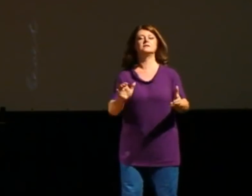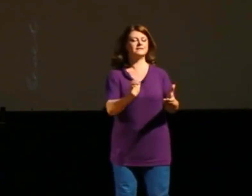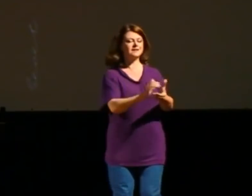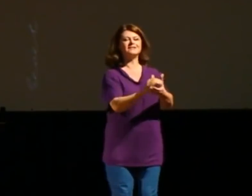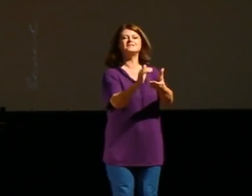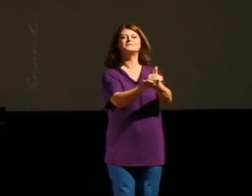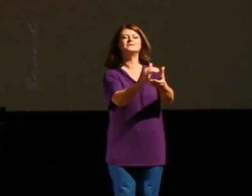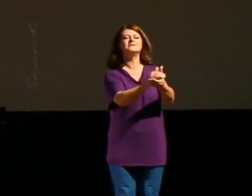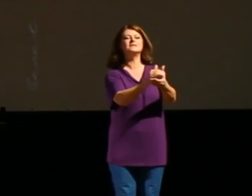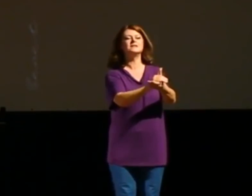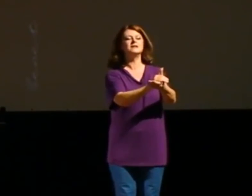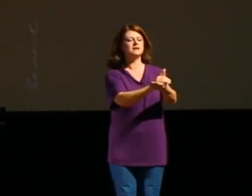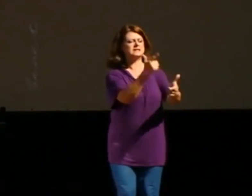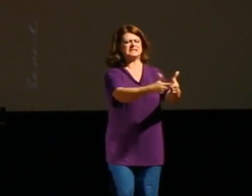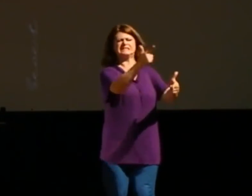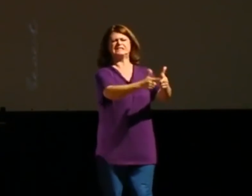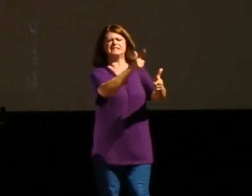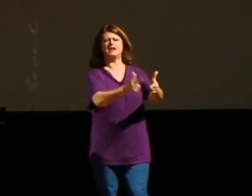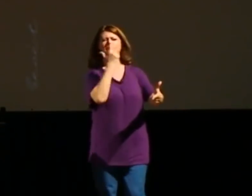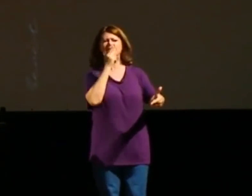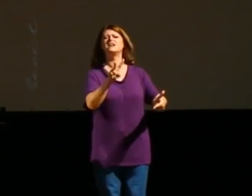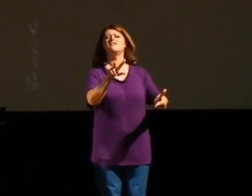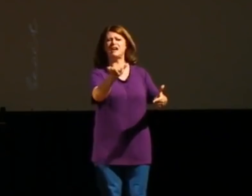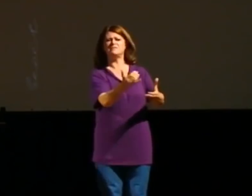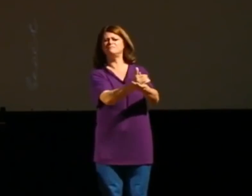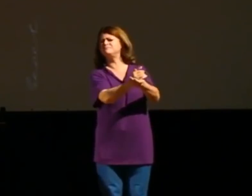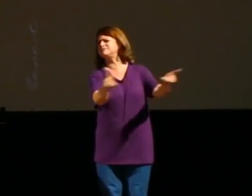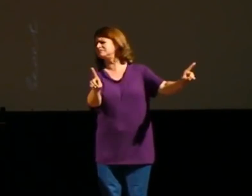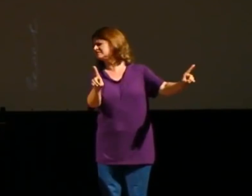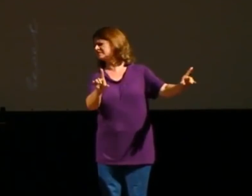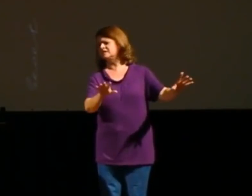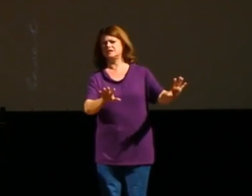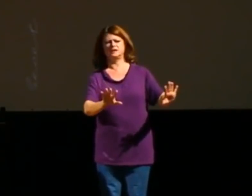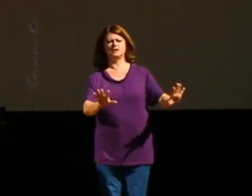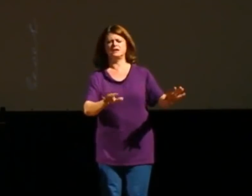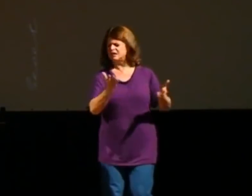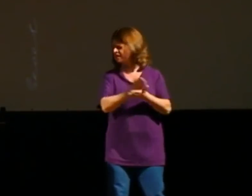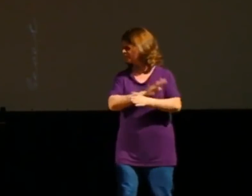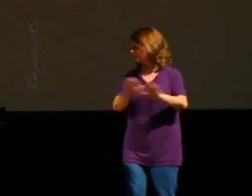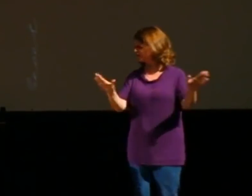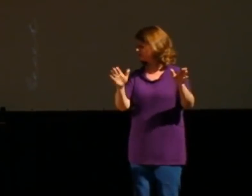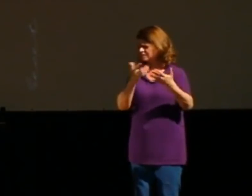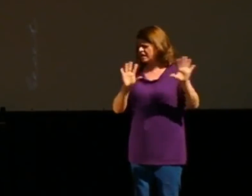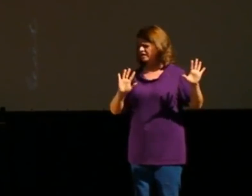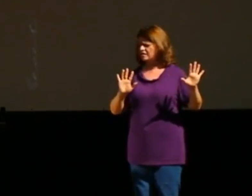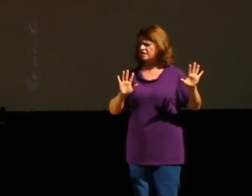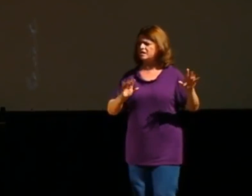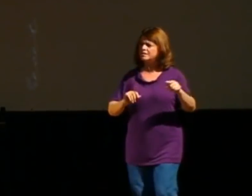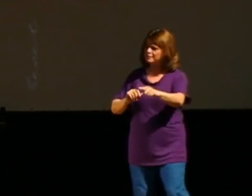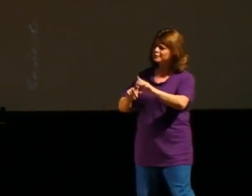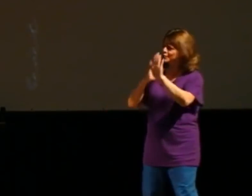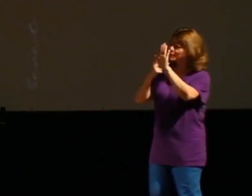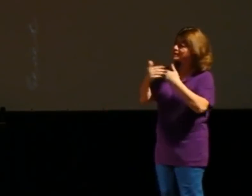quero mais. E você fala, mas e agora? Você jurou, você prometeu que você ia ficar comigo até o fim, até